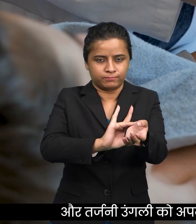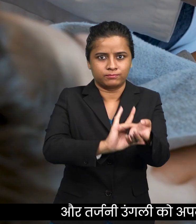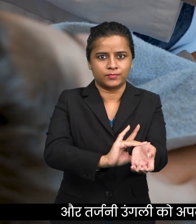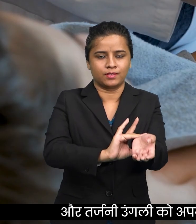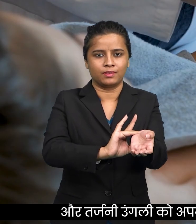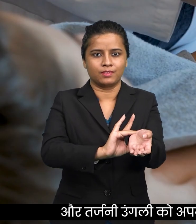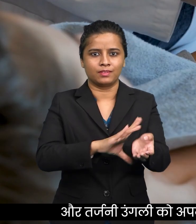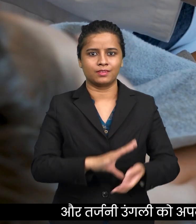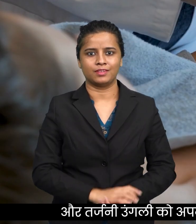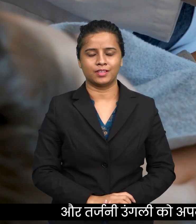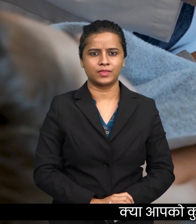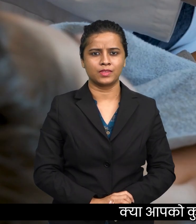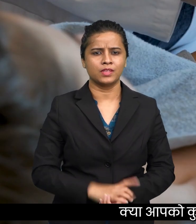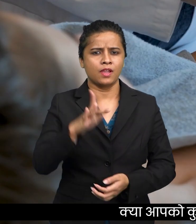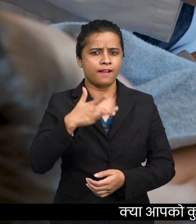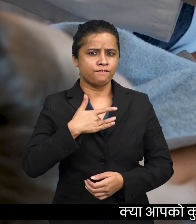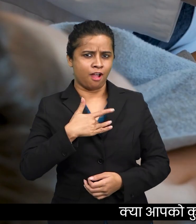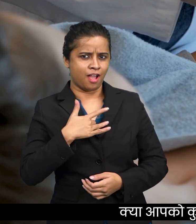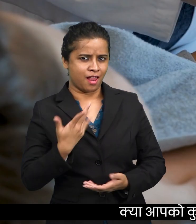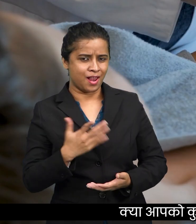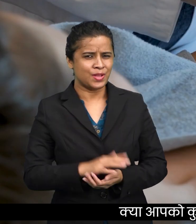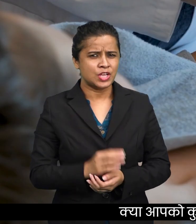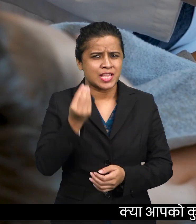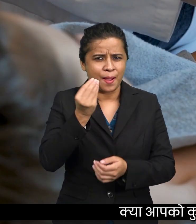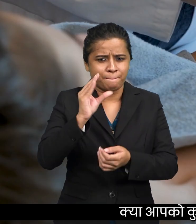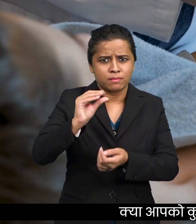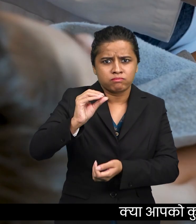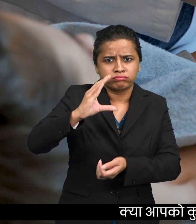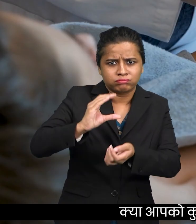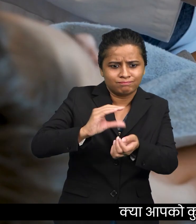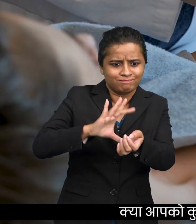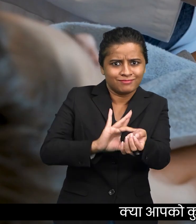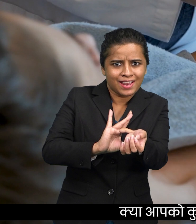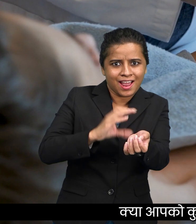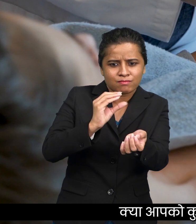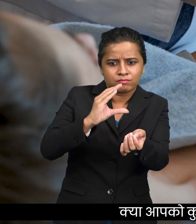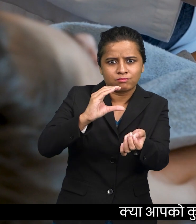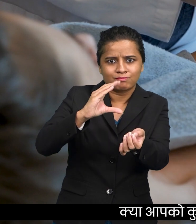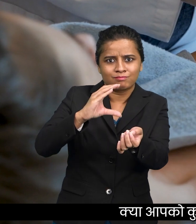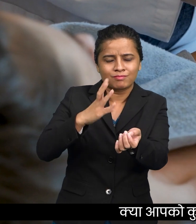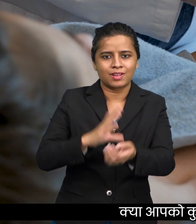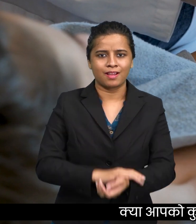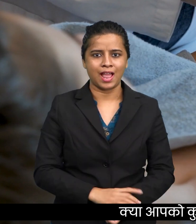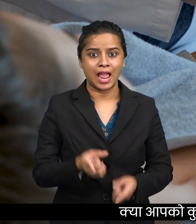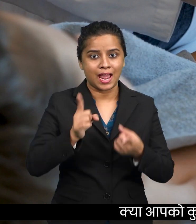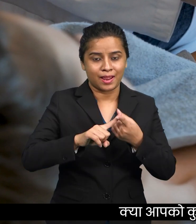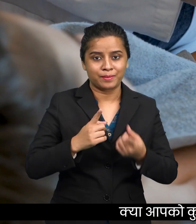अंदरूनी हिस्से पर रखें। क्या आपको कुछ धड़कन महसूस हो रही है?